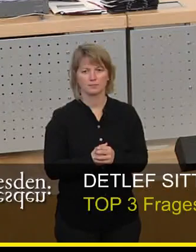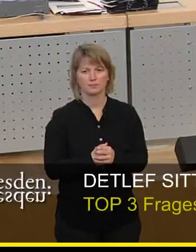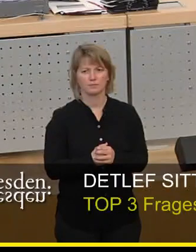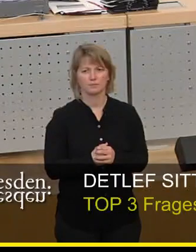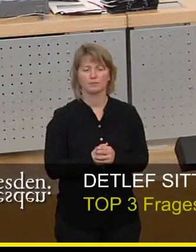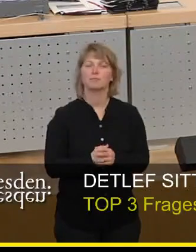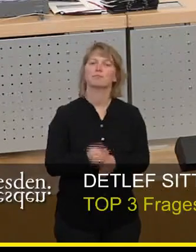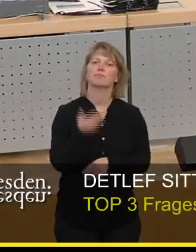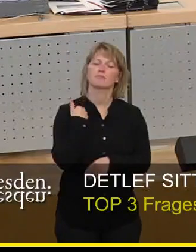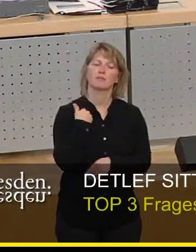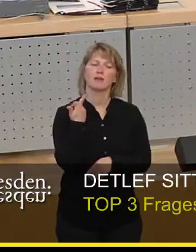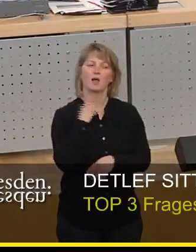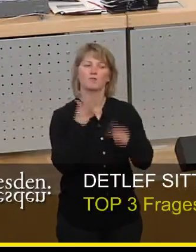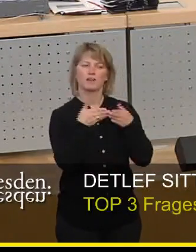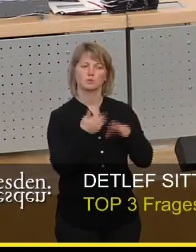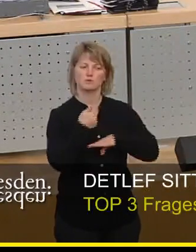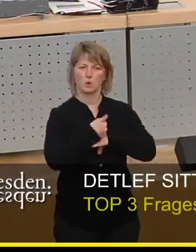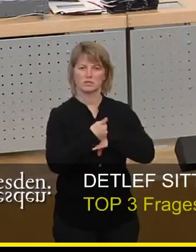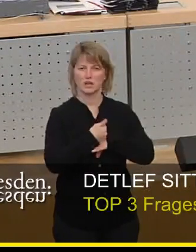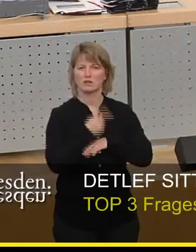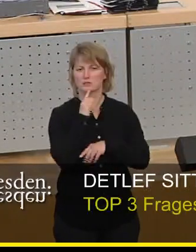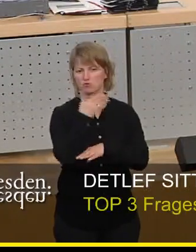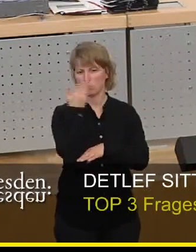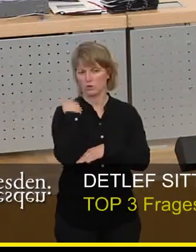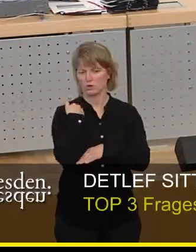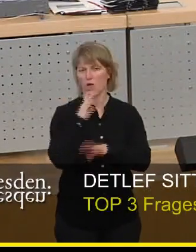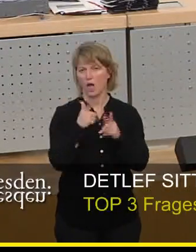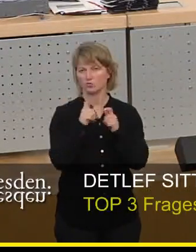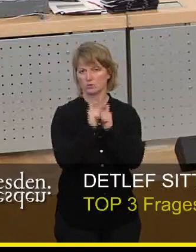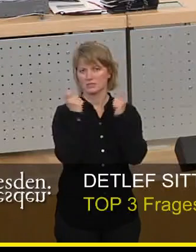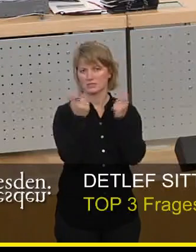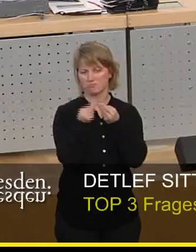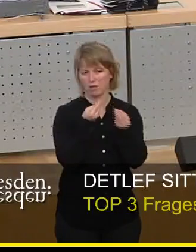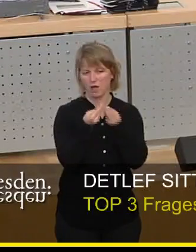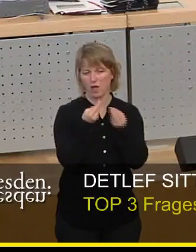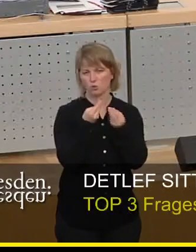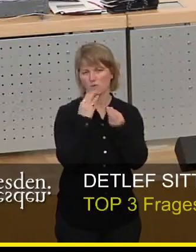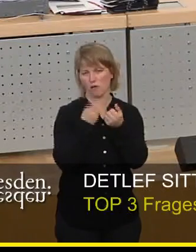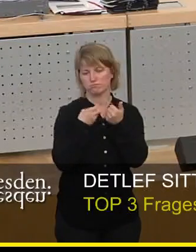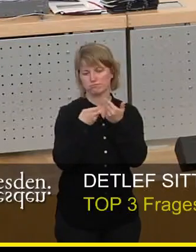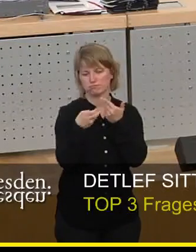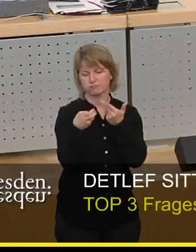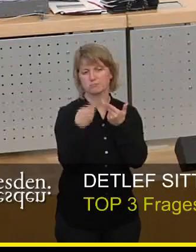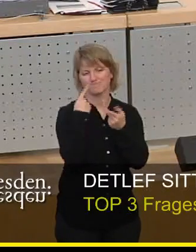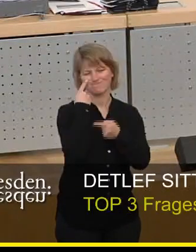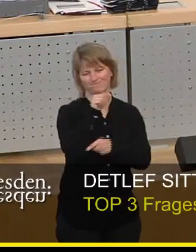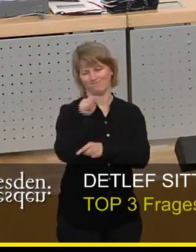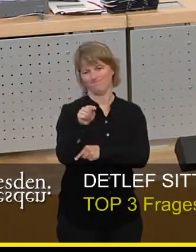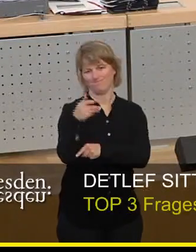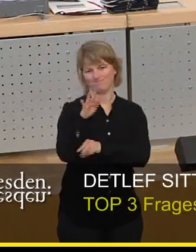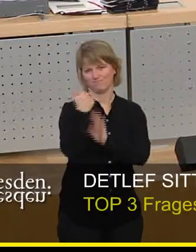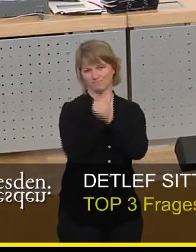Herr Fraktionsvorsitzender hat ja auf die umfassende Ausschussberatung verwiesen. Insofern mache ich einen kleinen Exzerpt